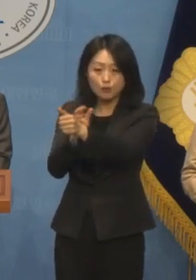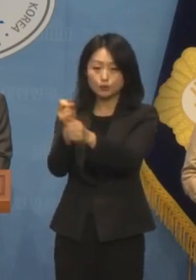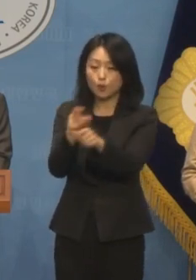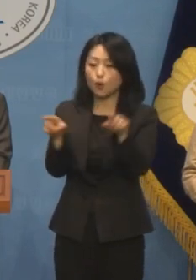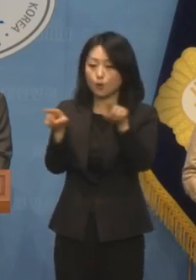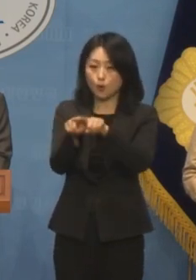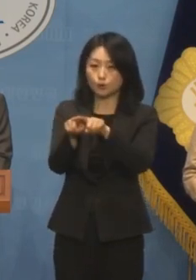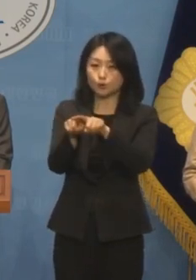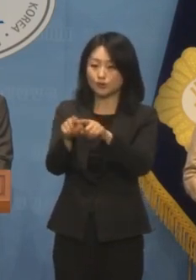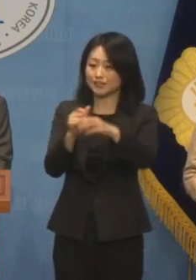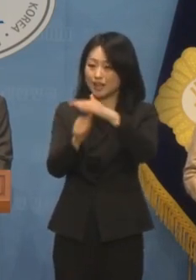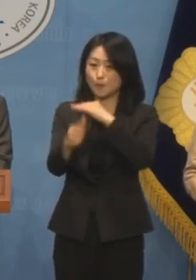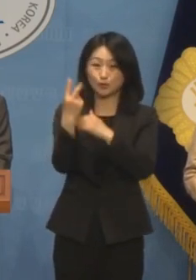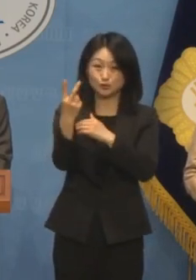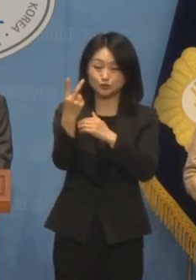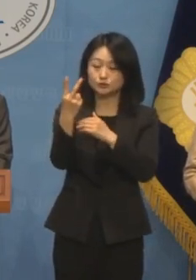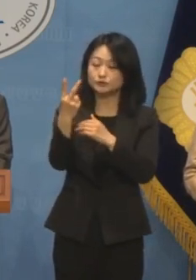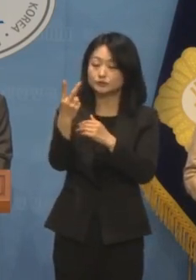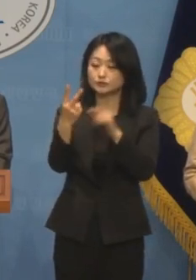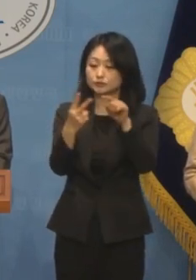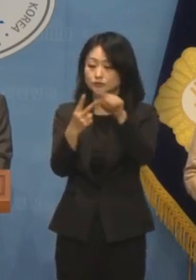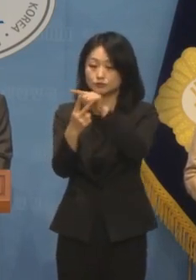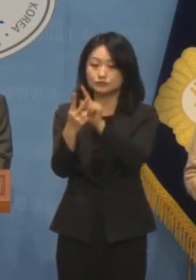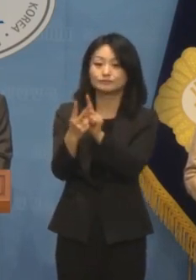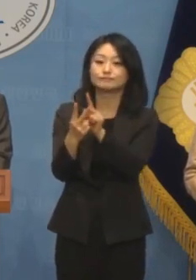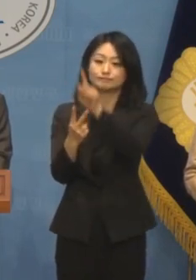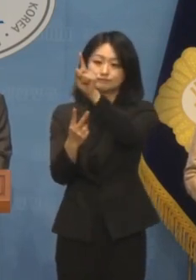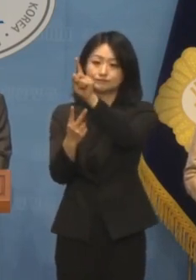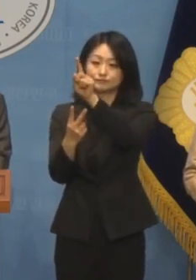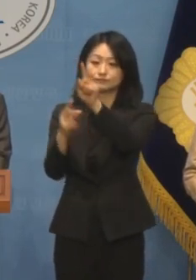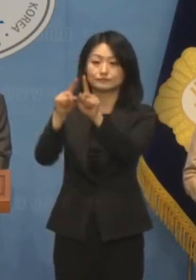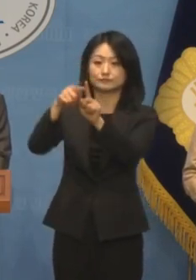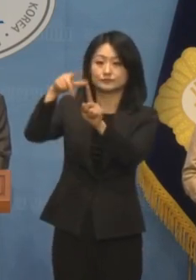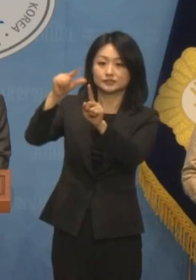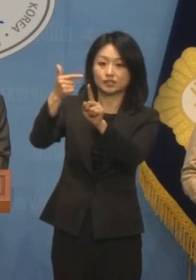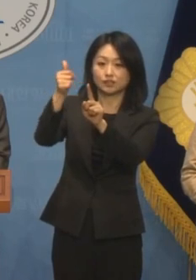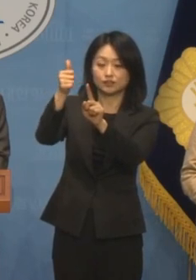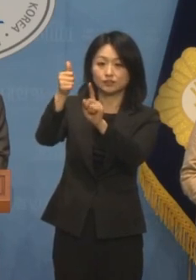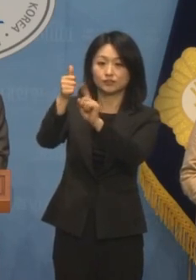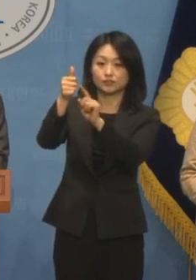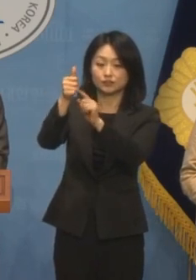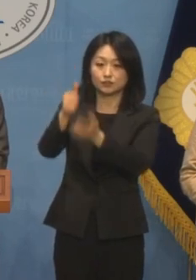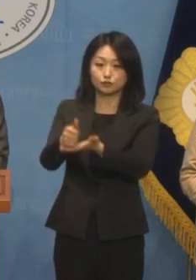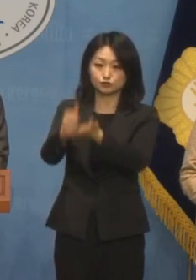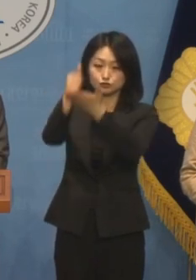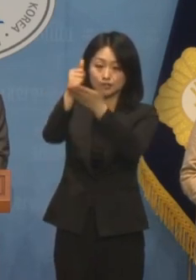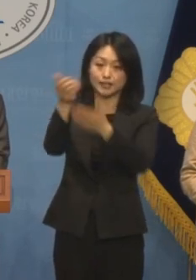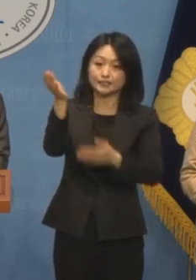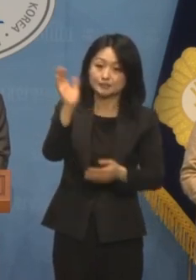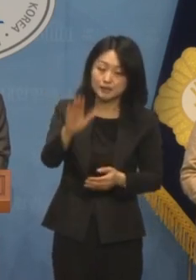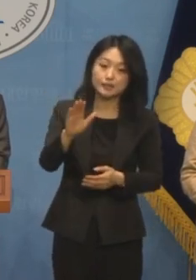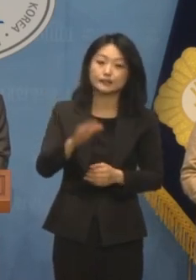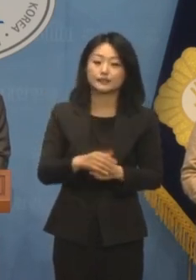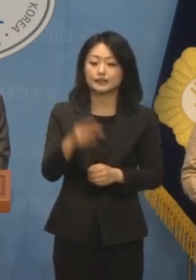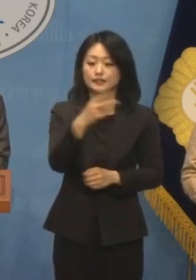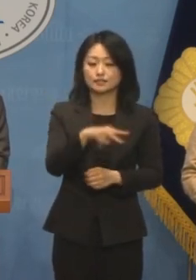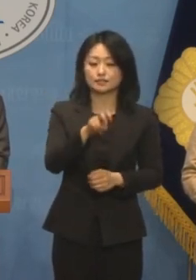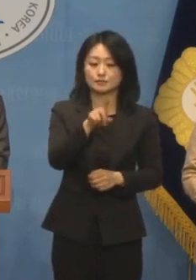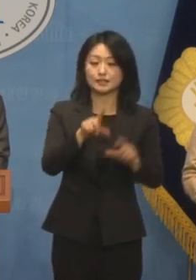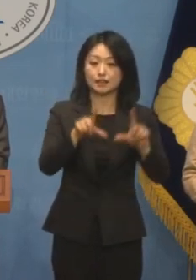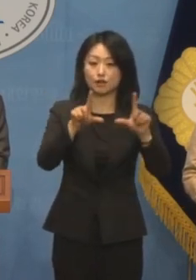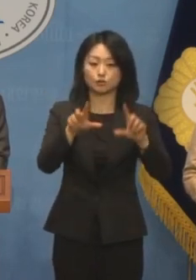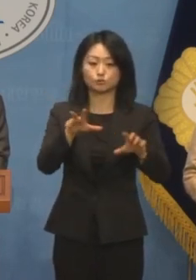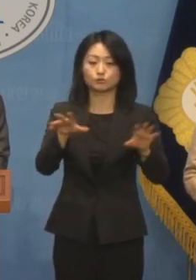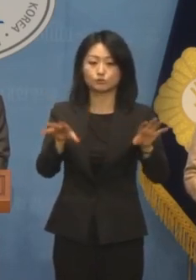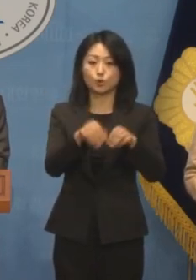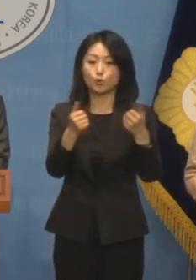공동대표 중 1인으로 전진경 상임이사를 추대했습니다. 하지만 2021년